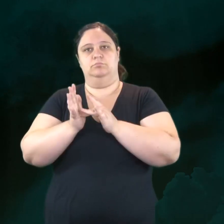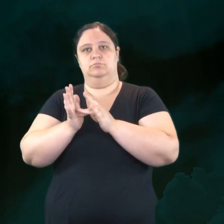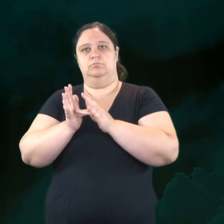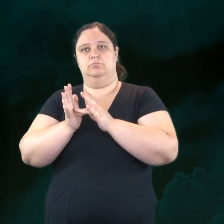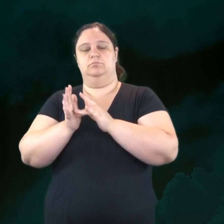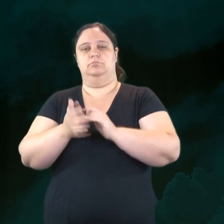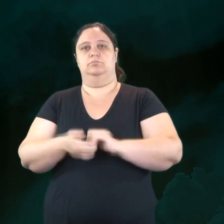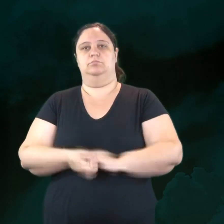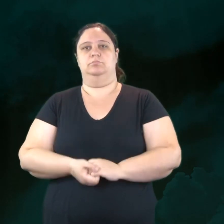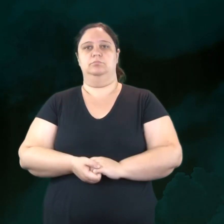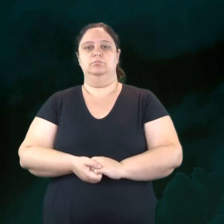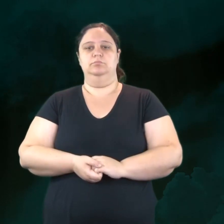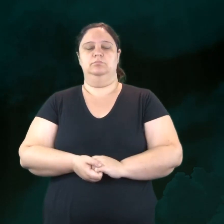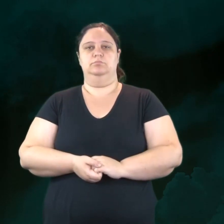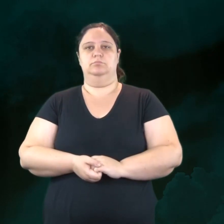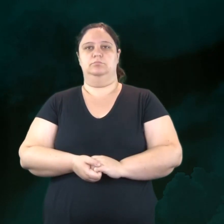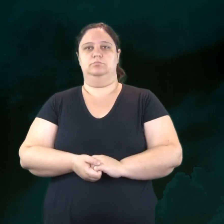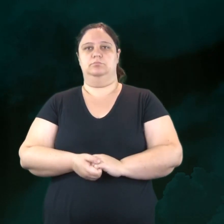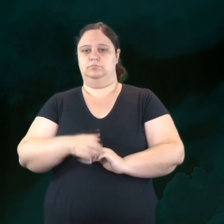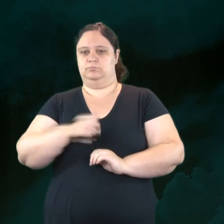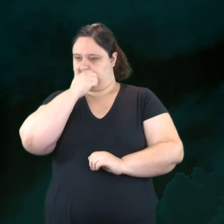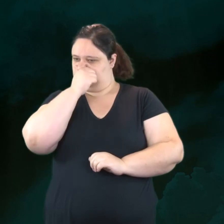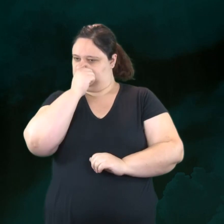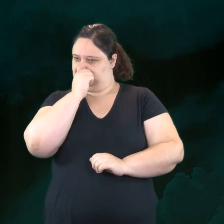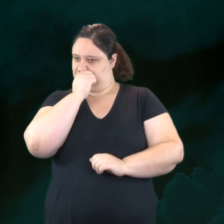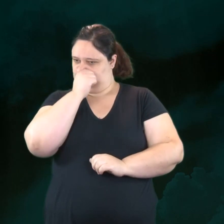converteram a Jesus. E